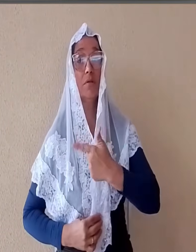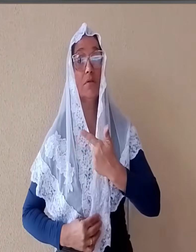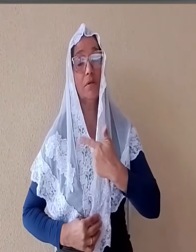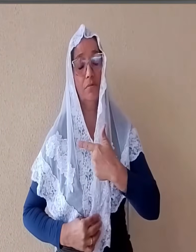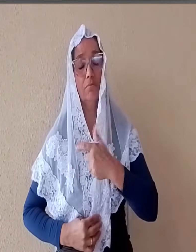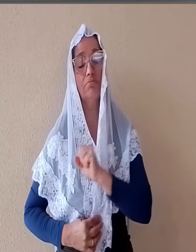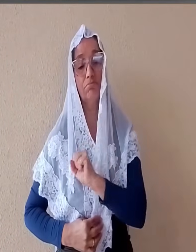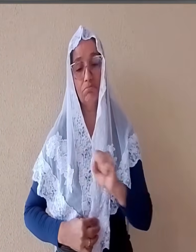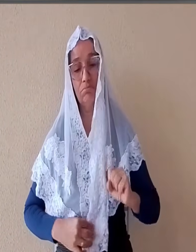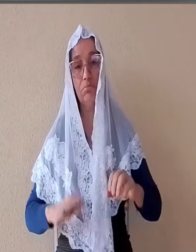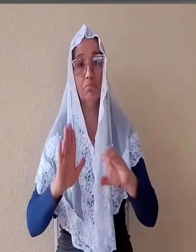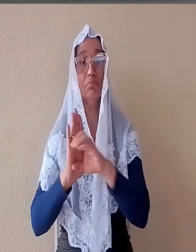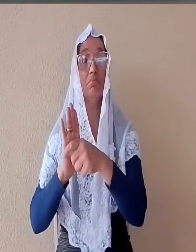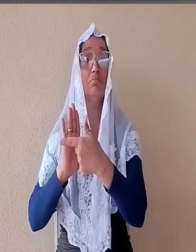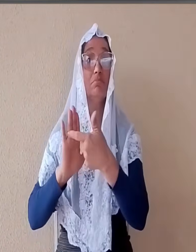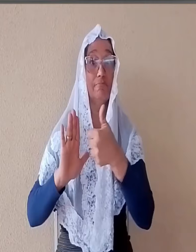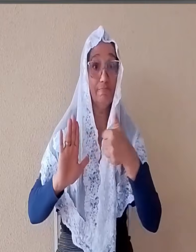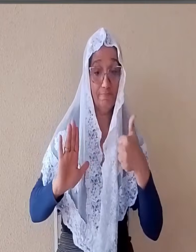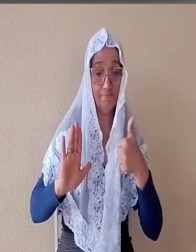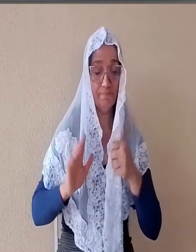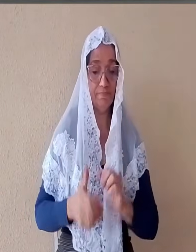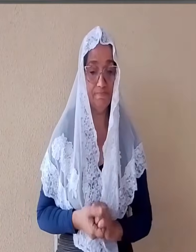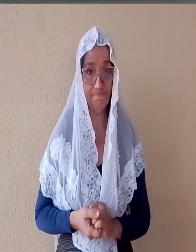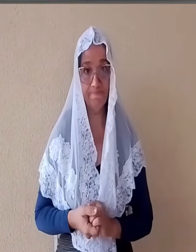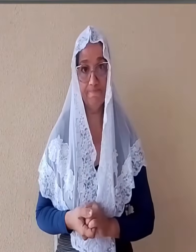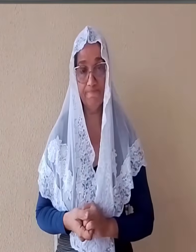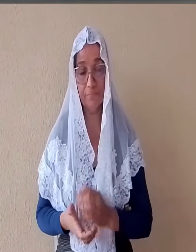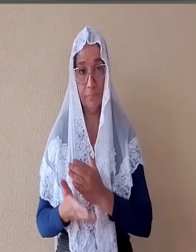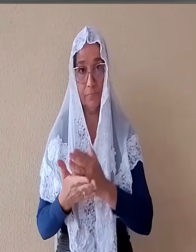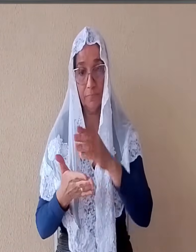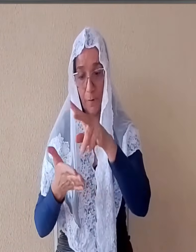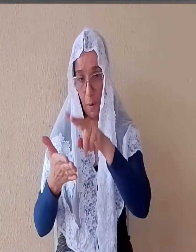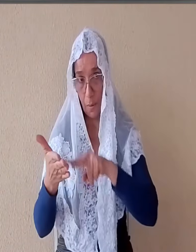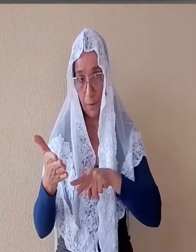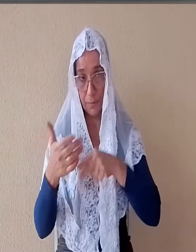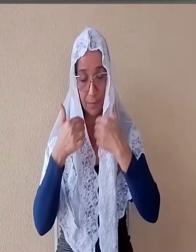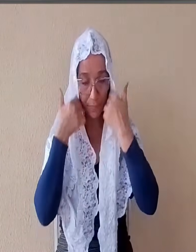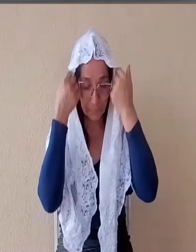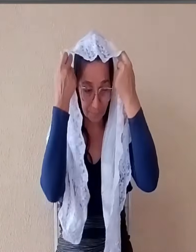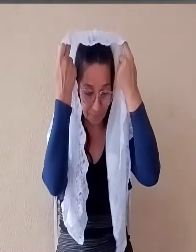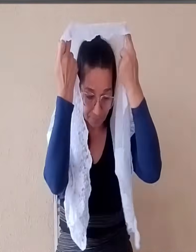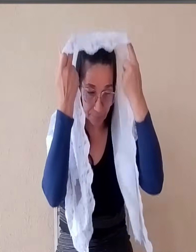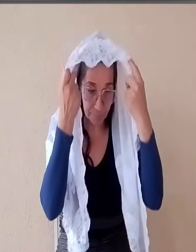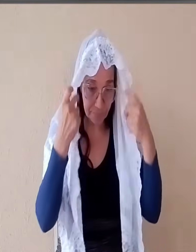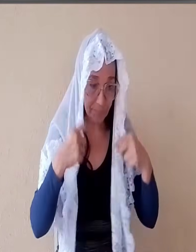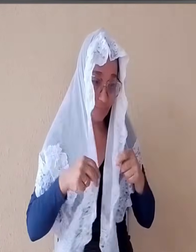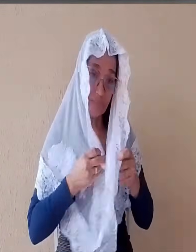acompanham na comunhão.